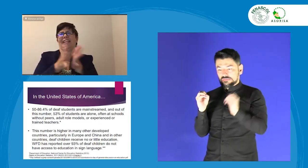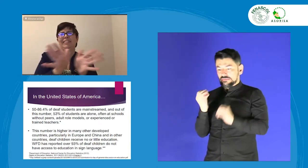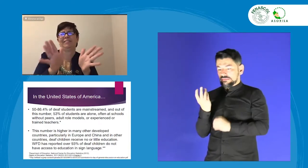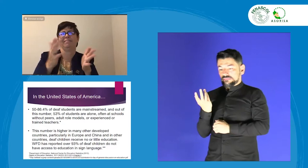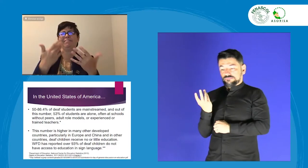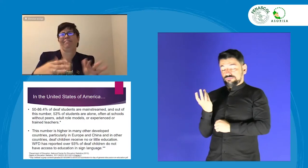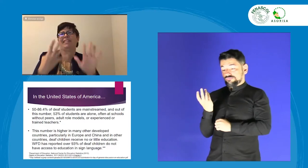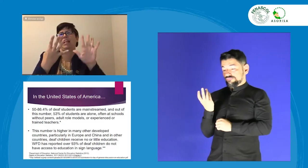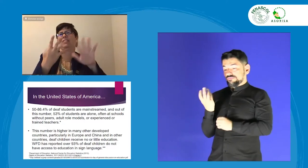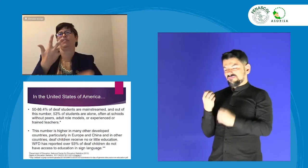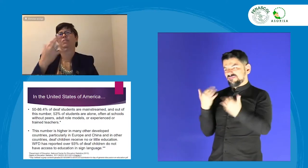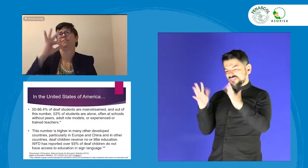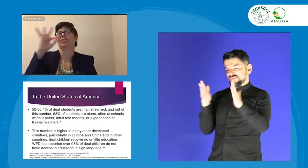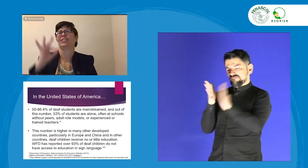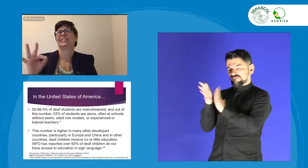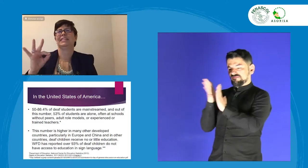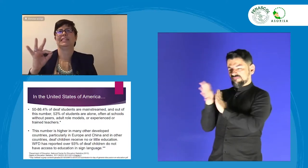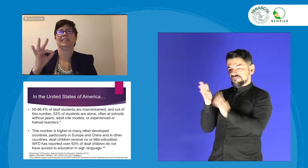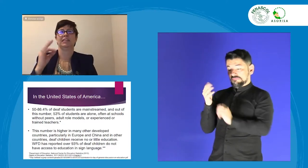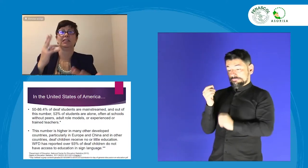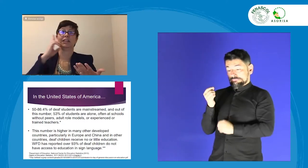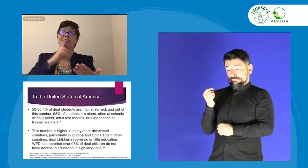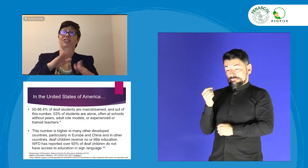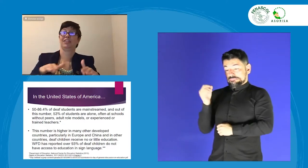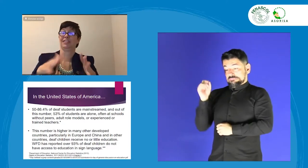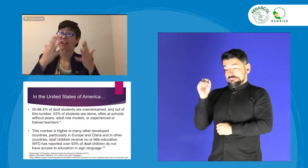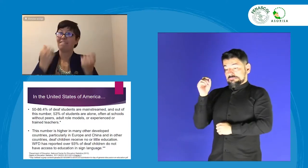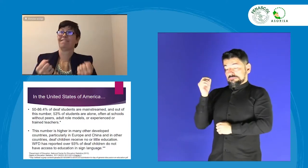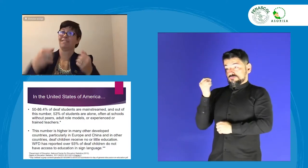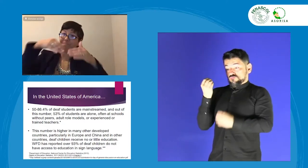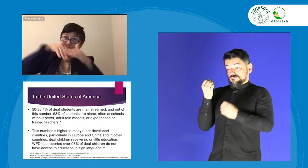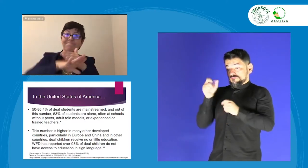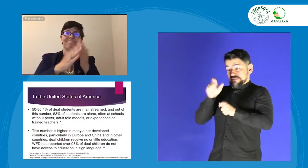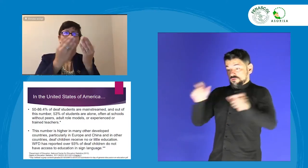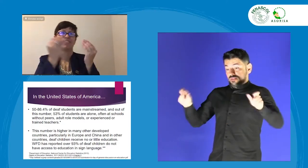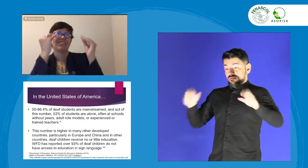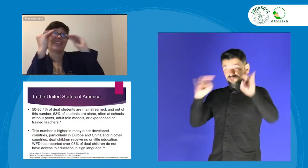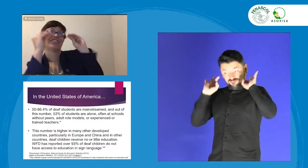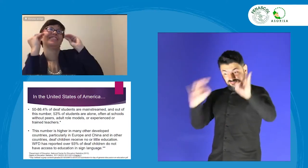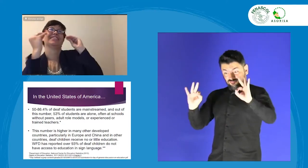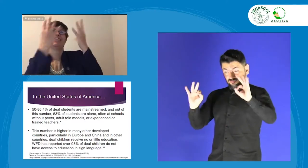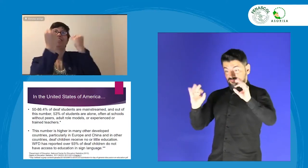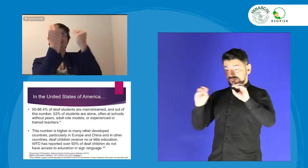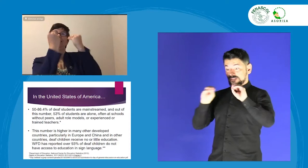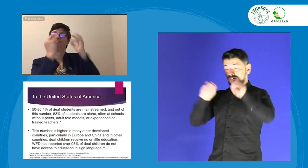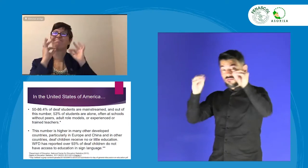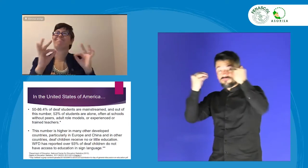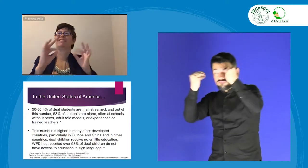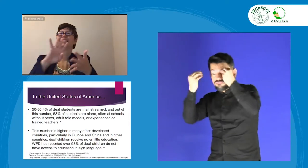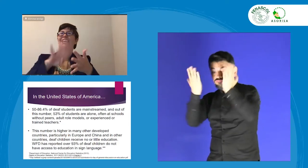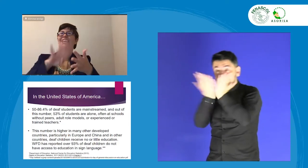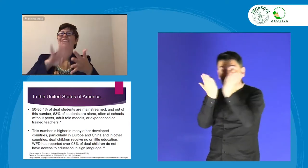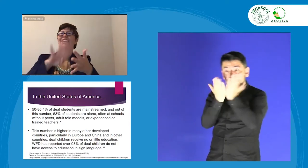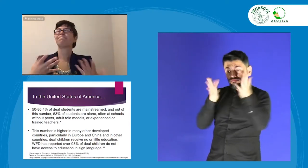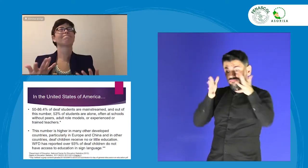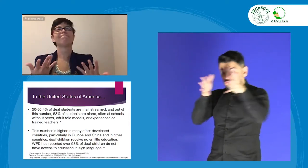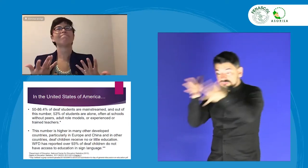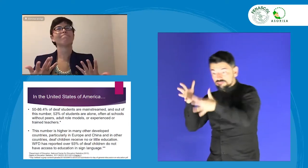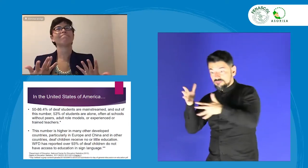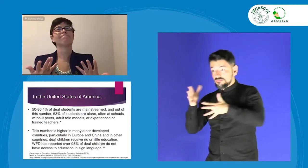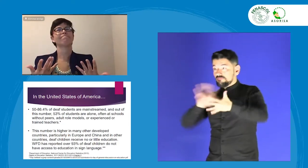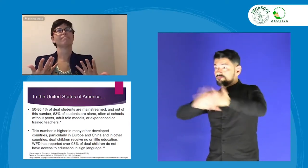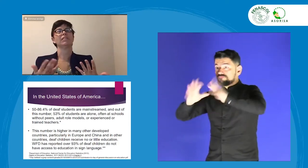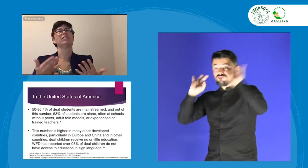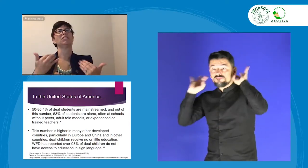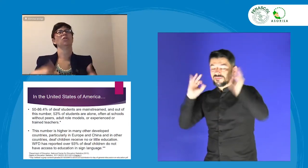los niños que están teniendo este entorno del cual nosotros hablábamos, de el poder recibir la educación en